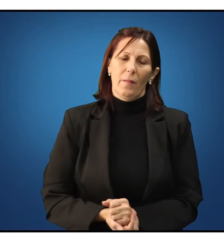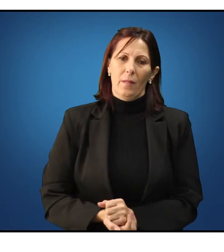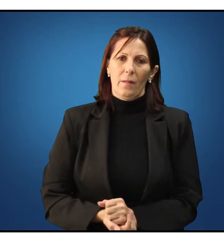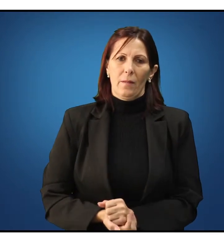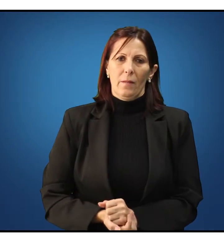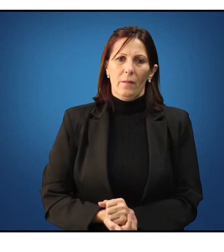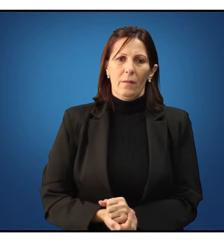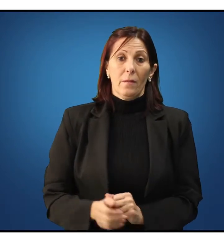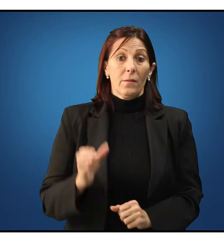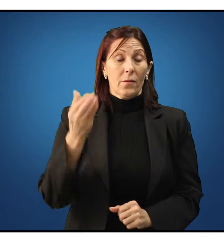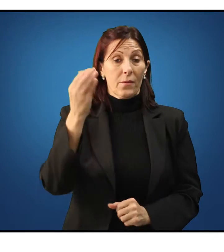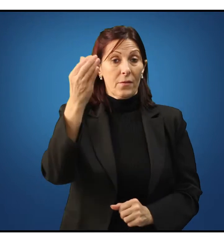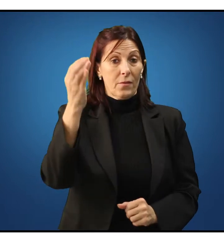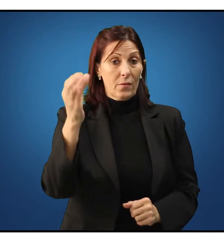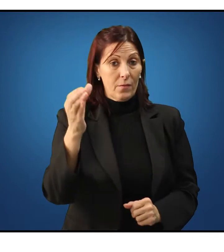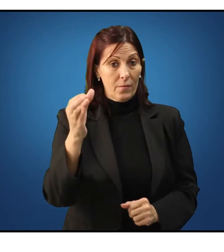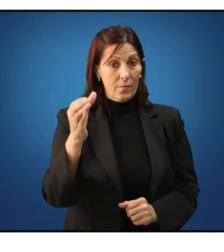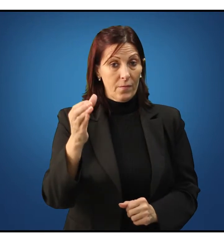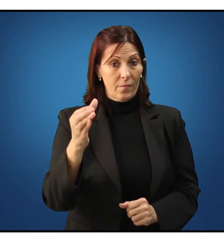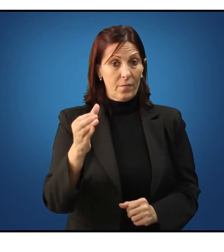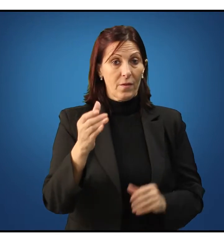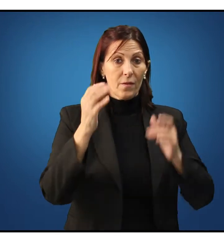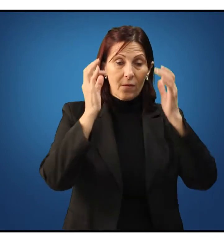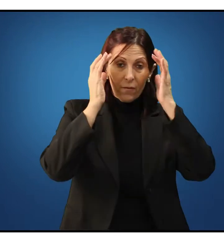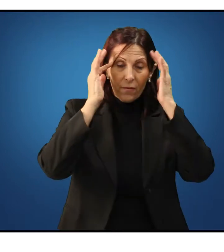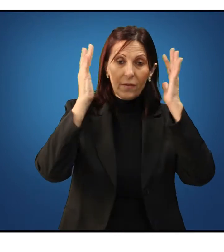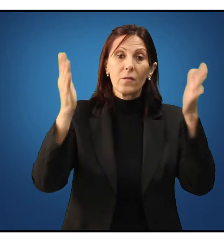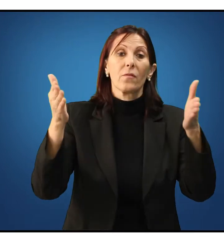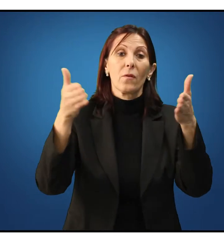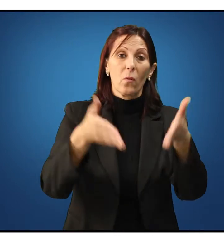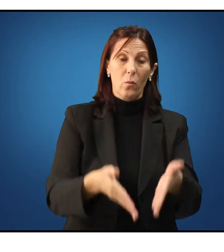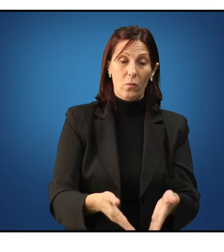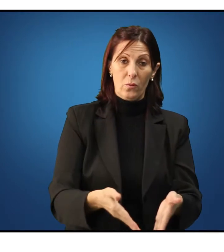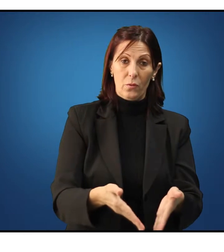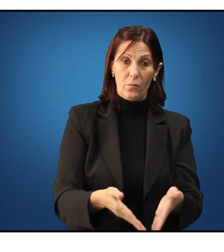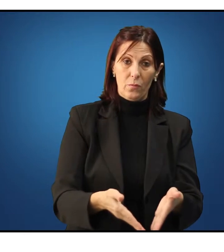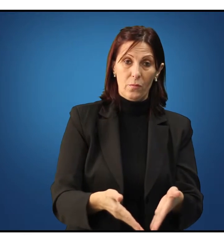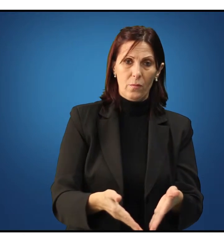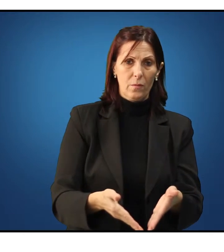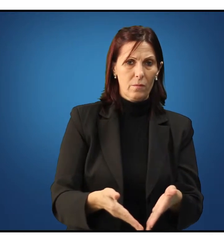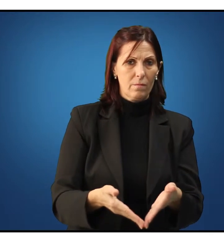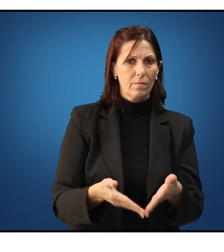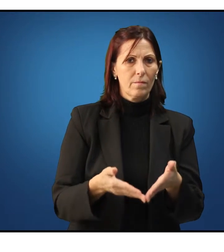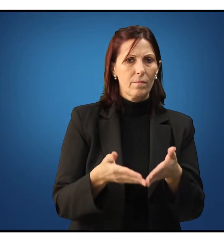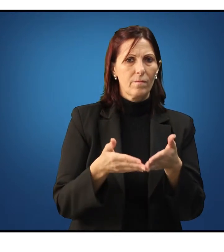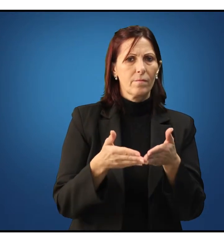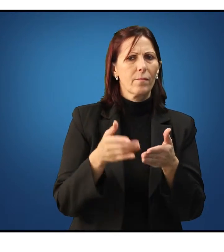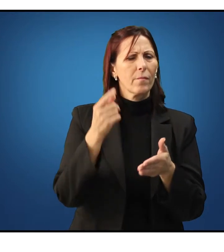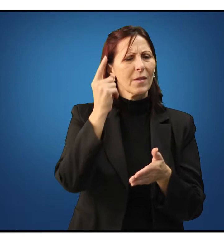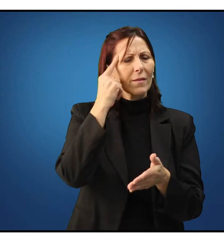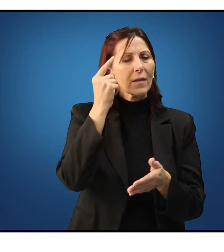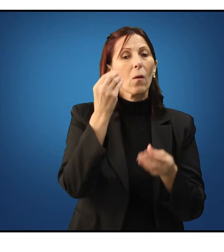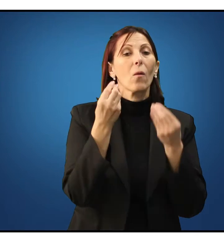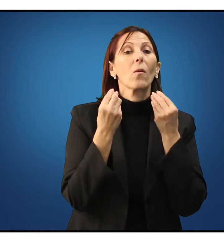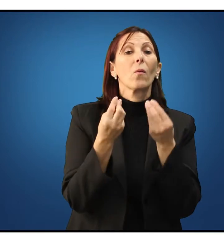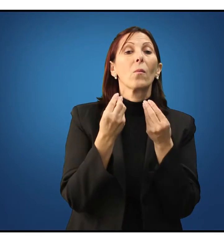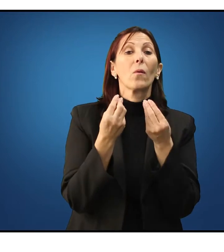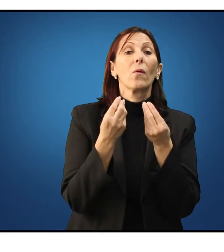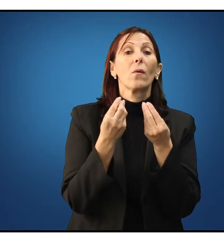ciência, digo, filosofia moderna, essencialmente pensada como